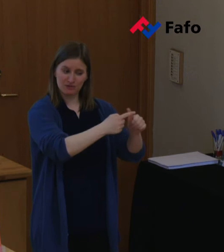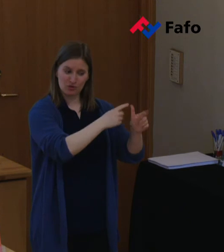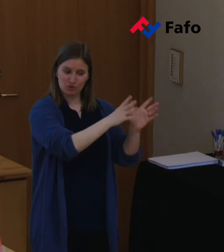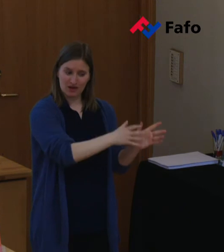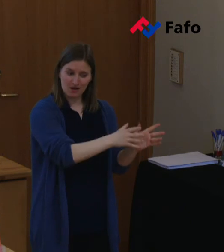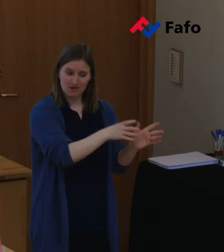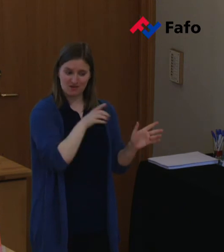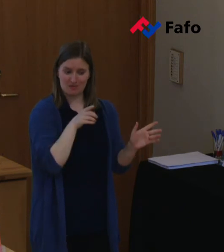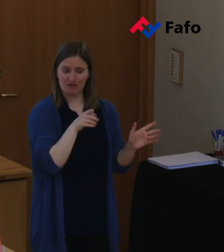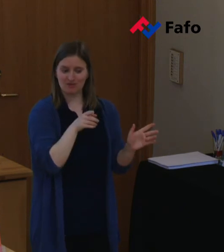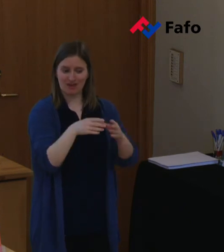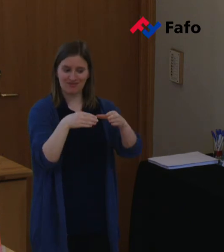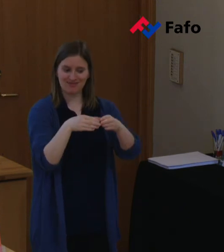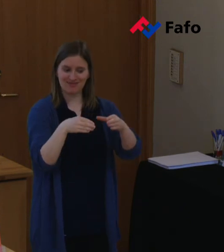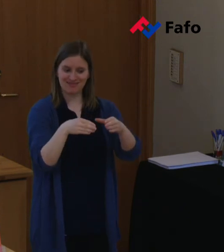at det